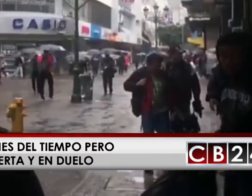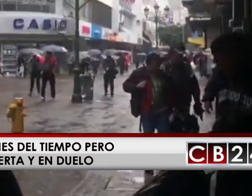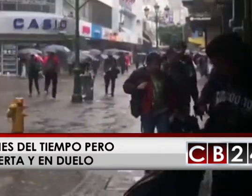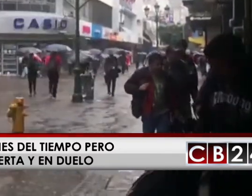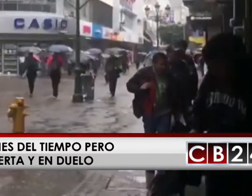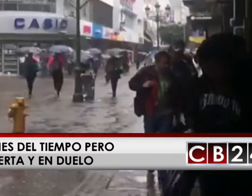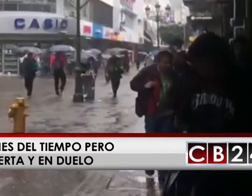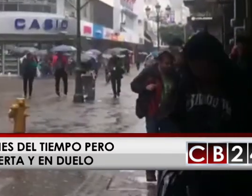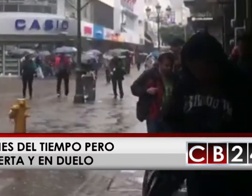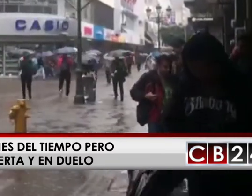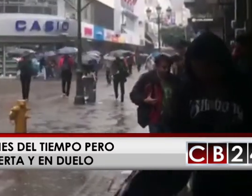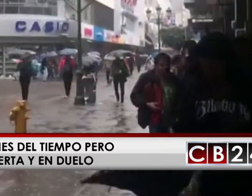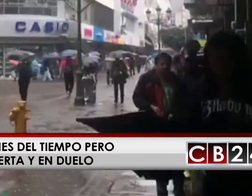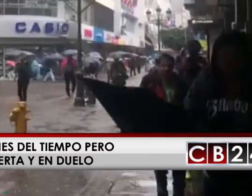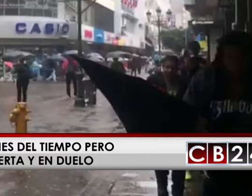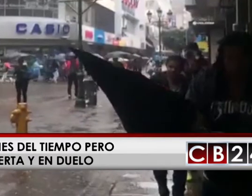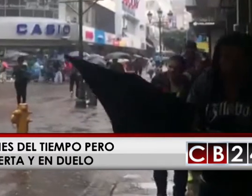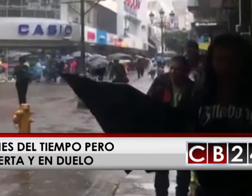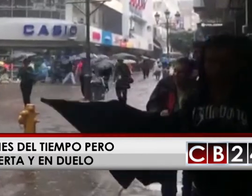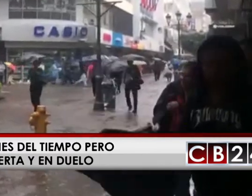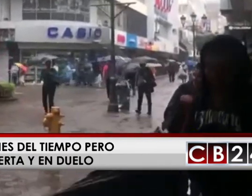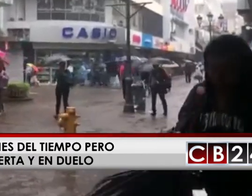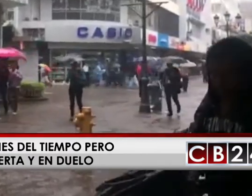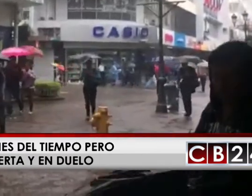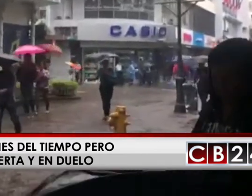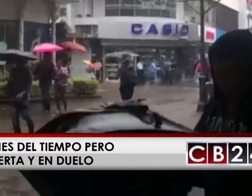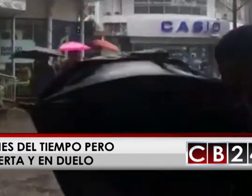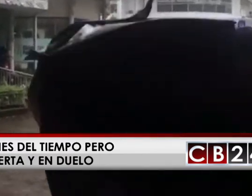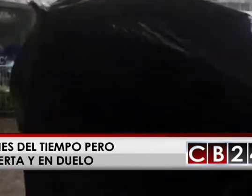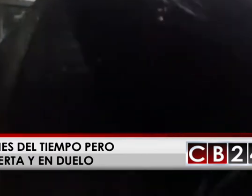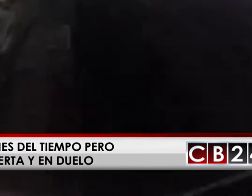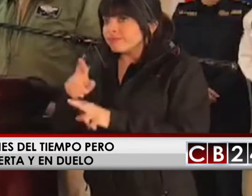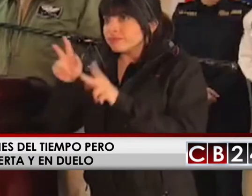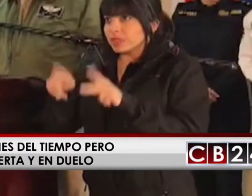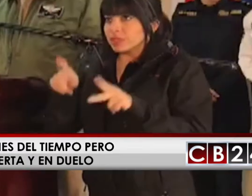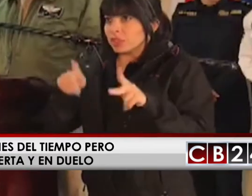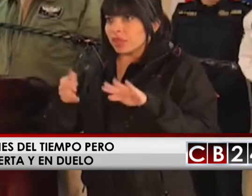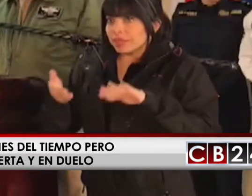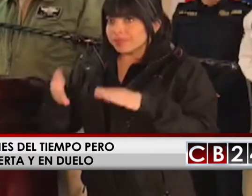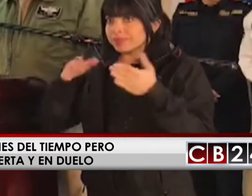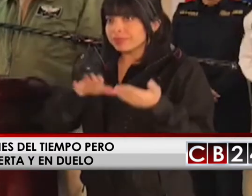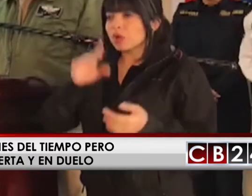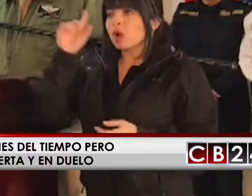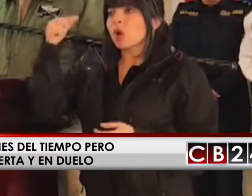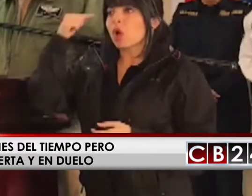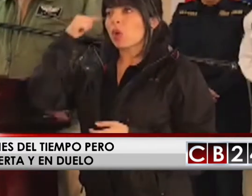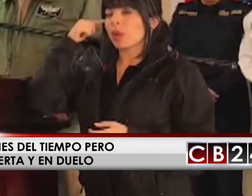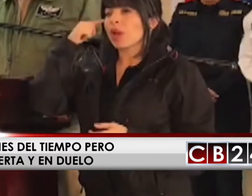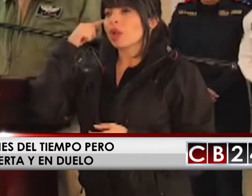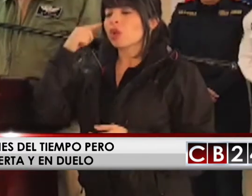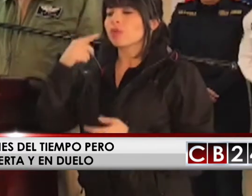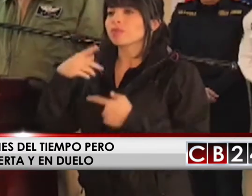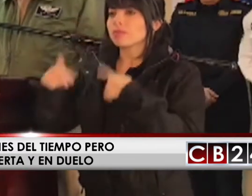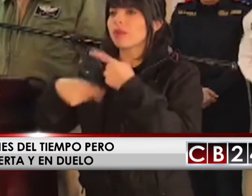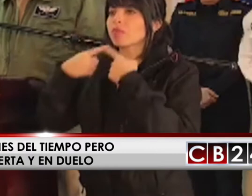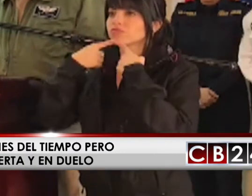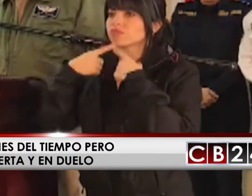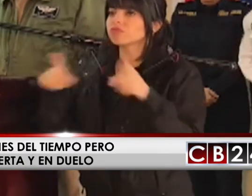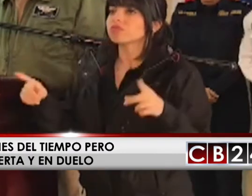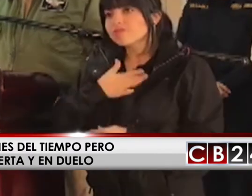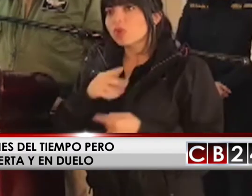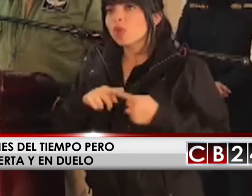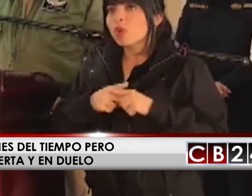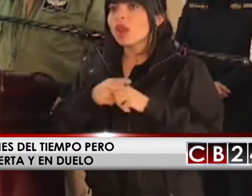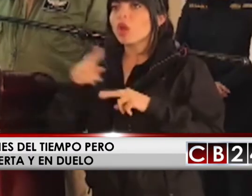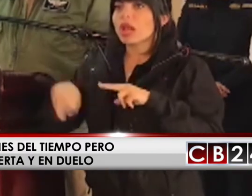por la pérdida de vidas por respeto a las personas fallecidas el gobierno de la república declarara duelo nacional